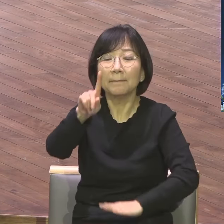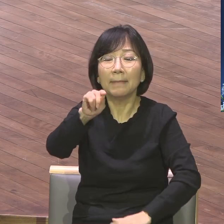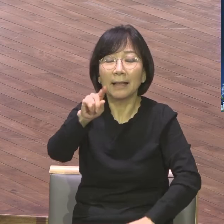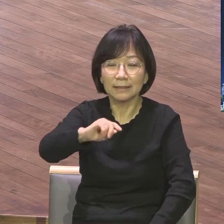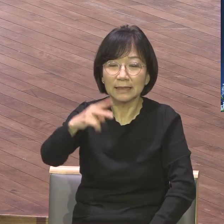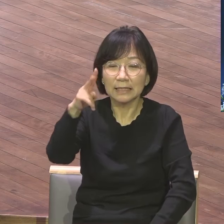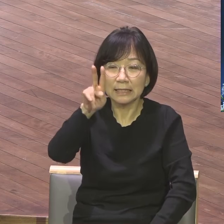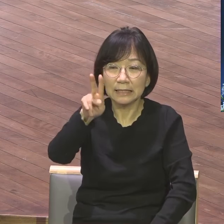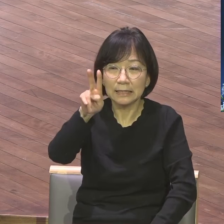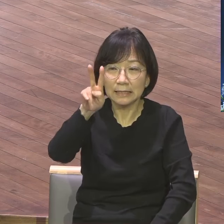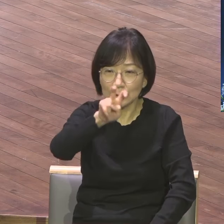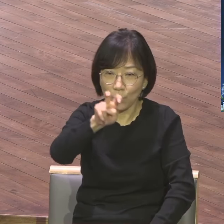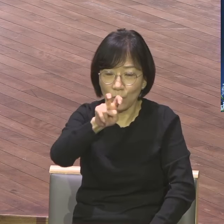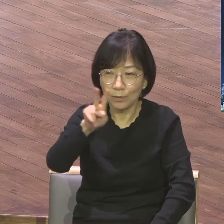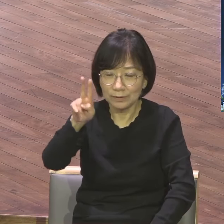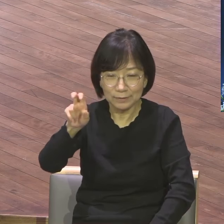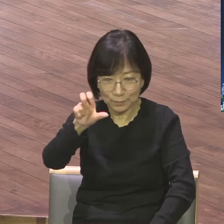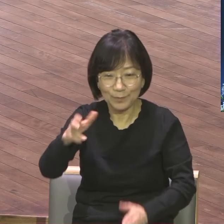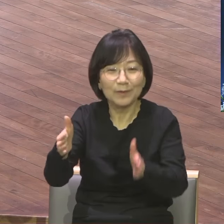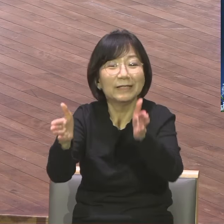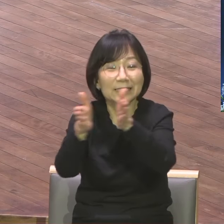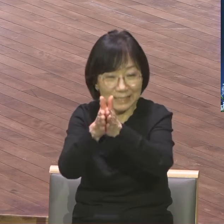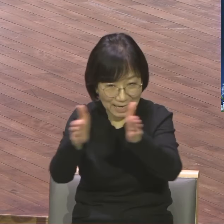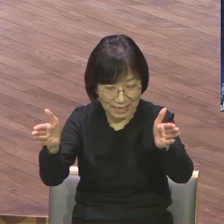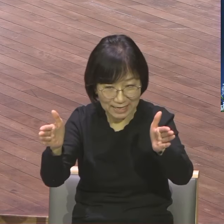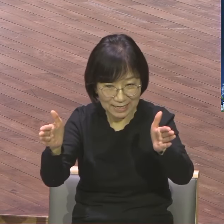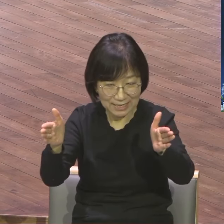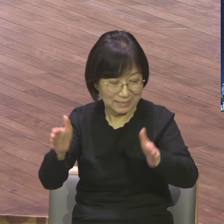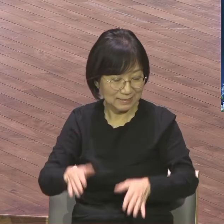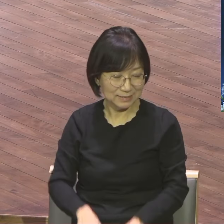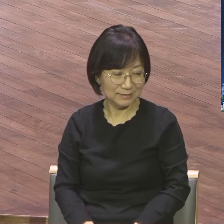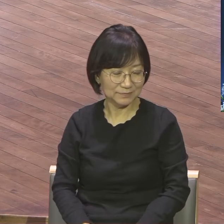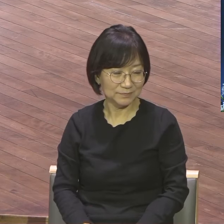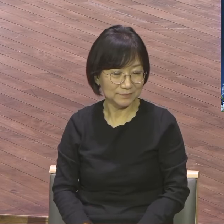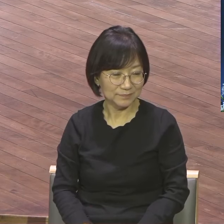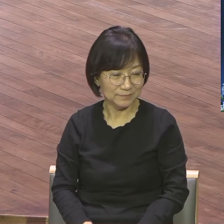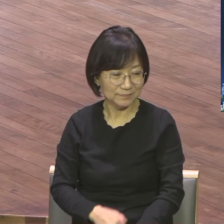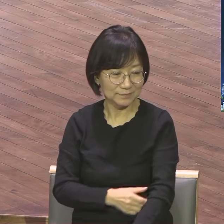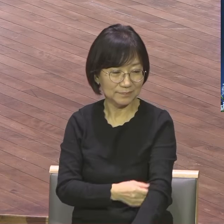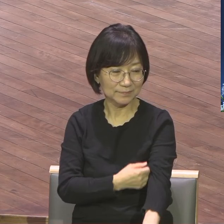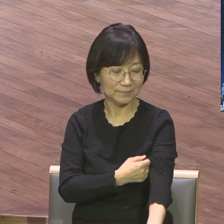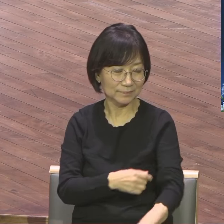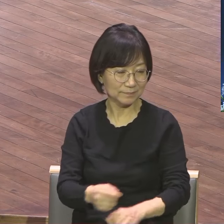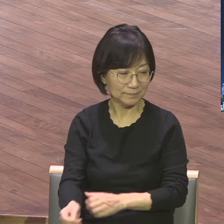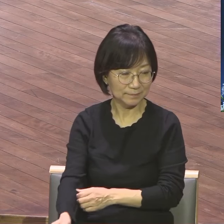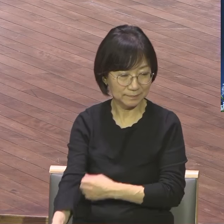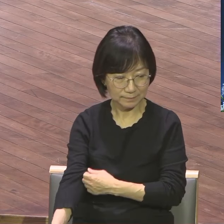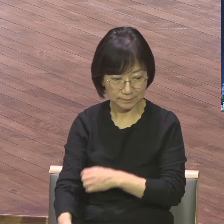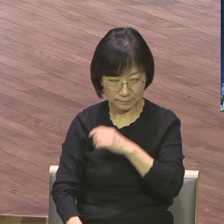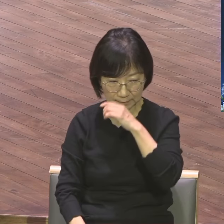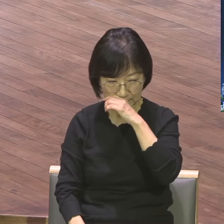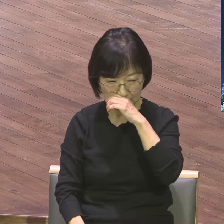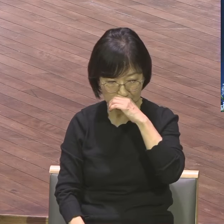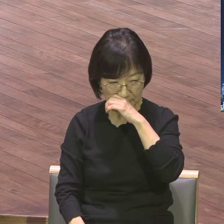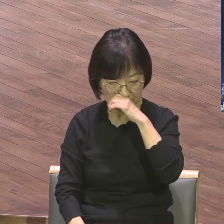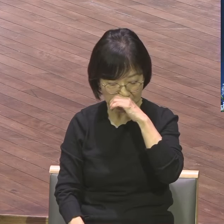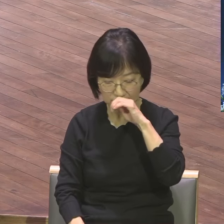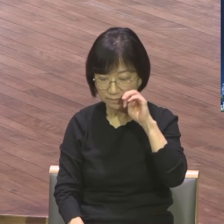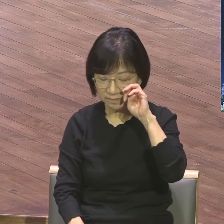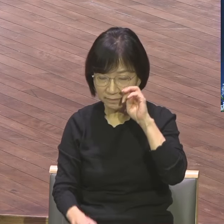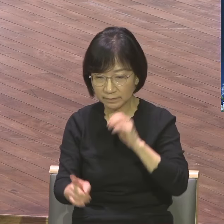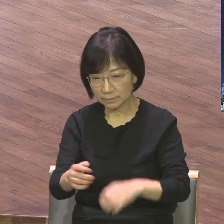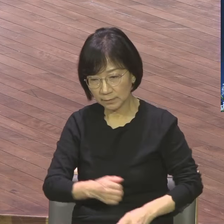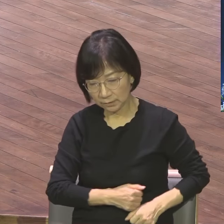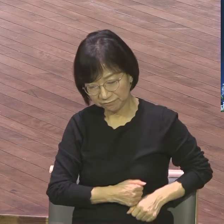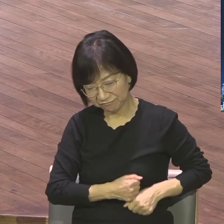담대하게 도전합니다. 메시지도 담대한 도전이라는 메시지가 선포됐어요. 안일함 때 부패가 오고 안일함 속에 타락이